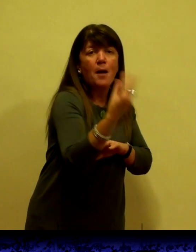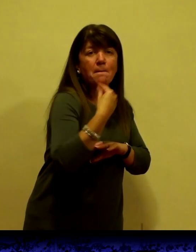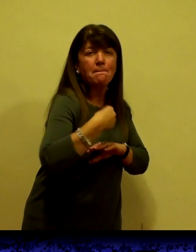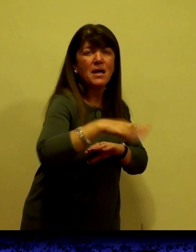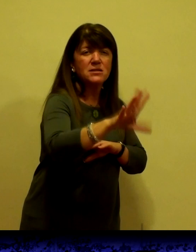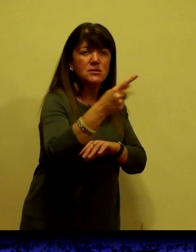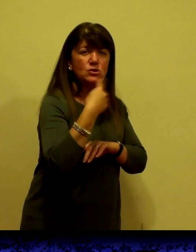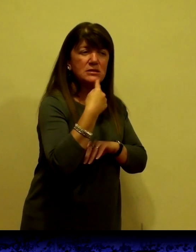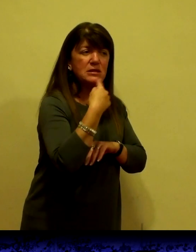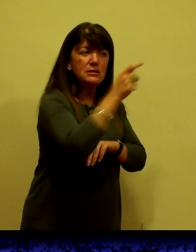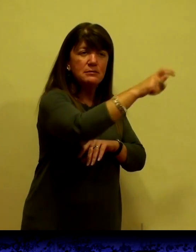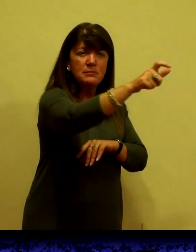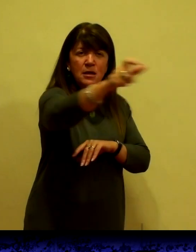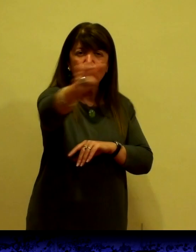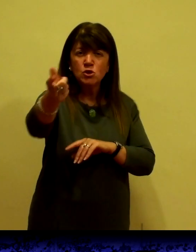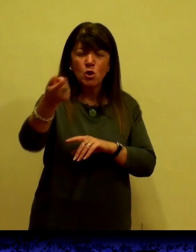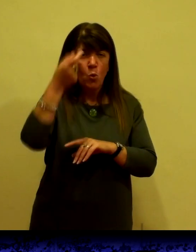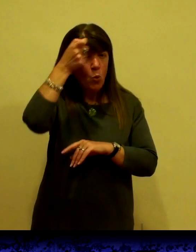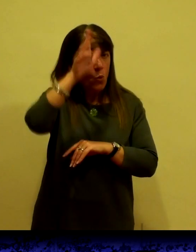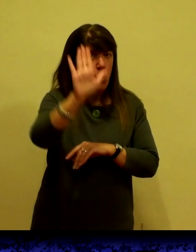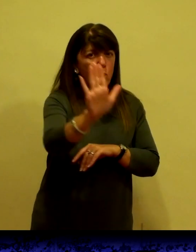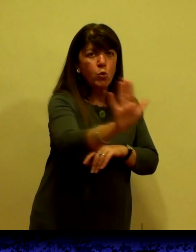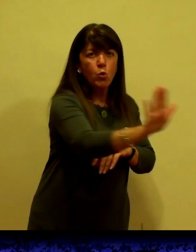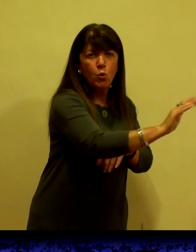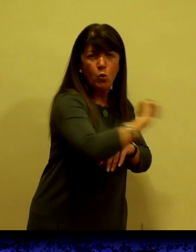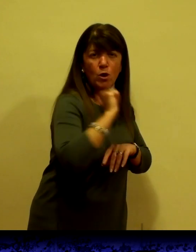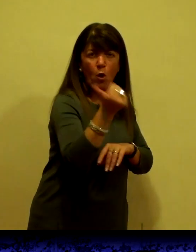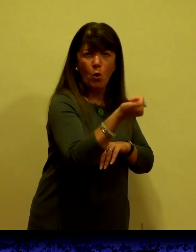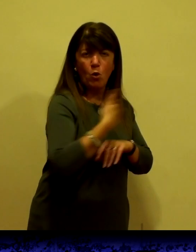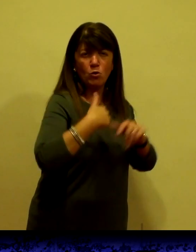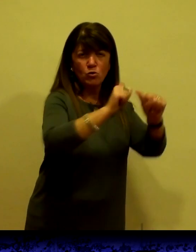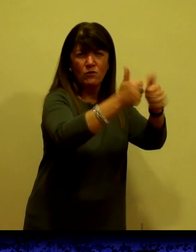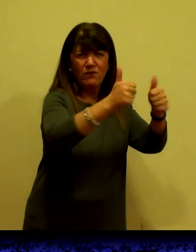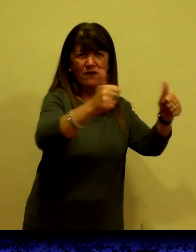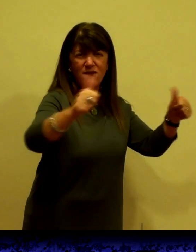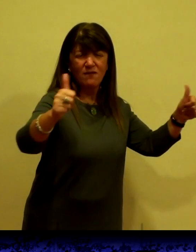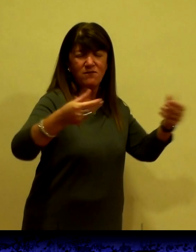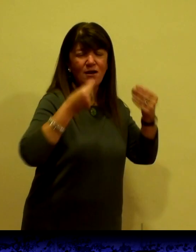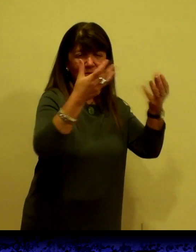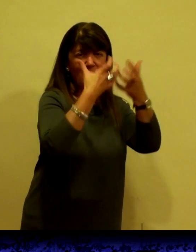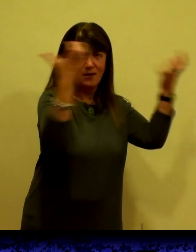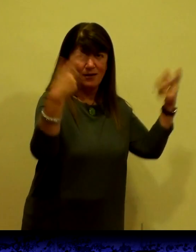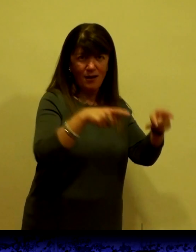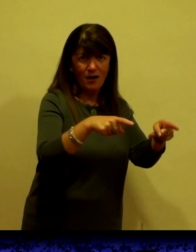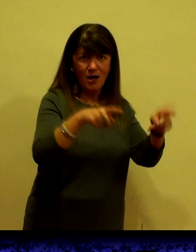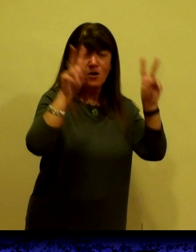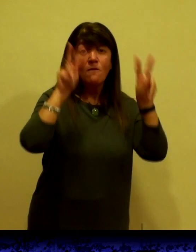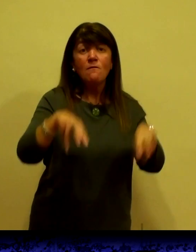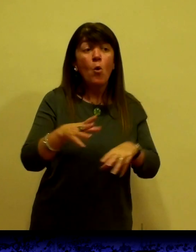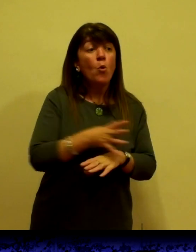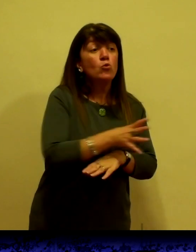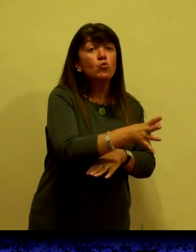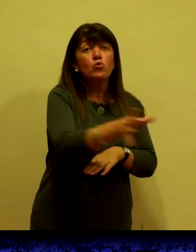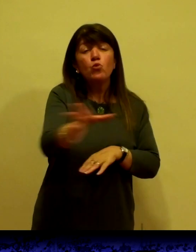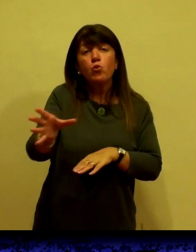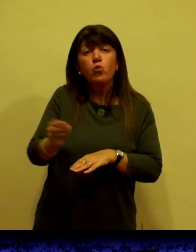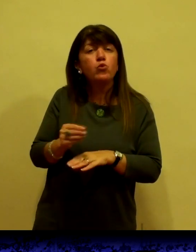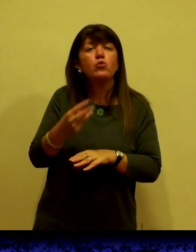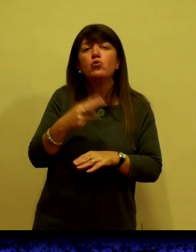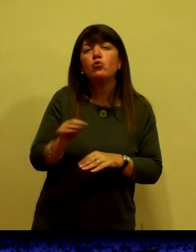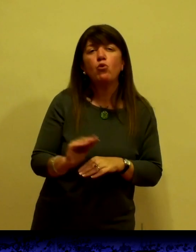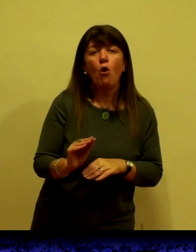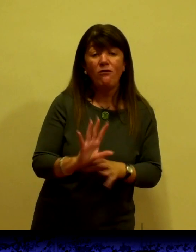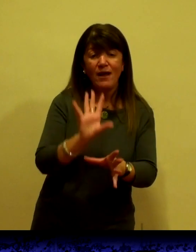diversità culturale e alla differenza che ognuno di noi rappresenta. E il tutto appunto in un ambito di